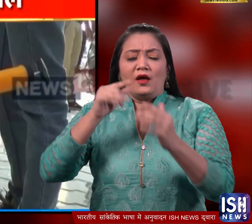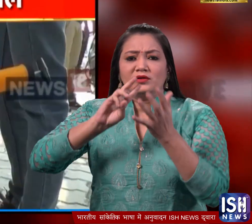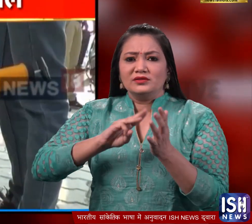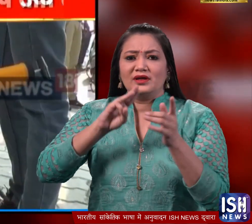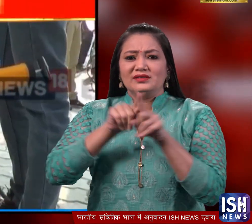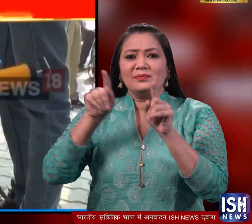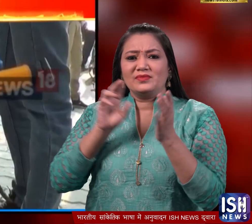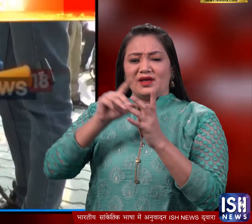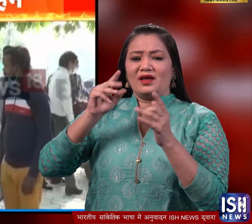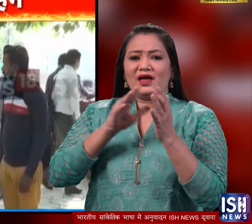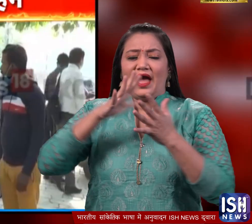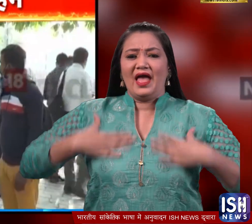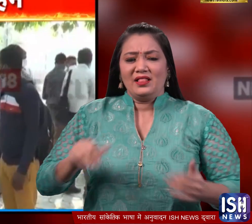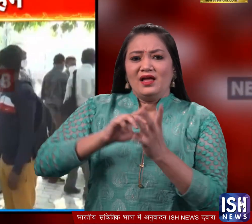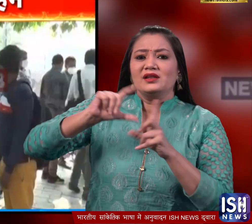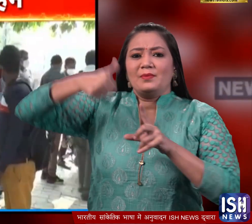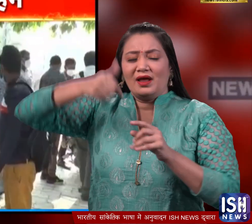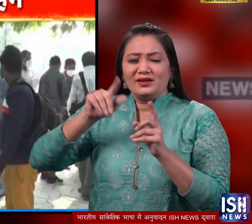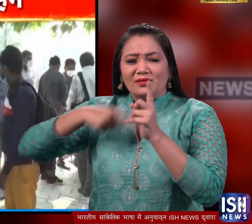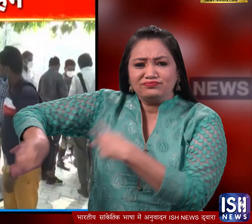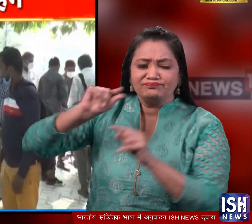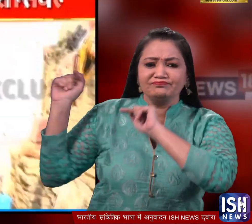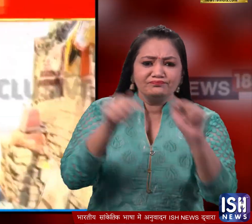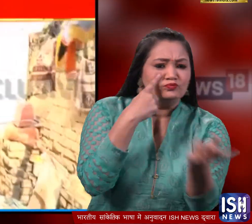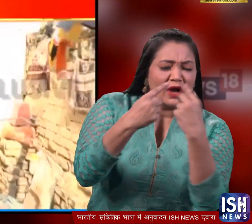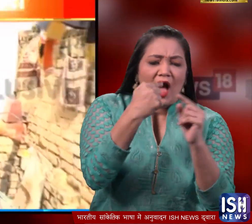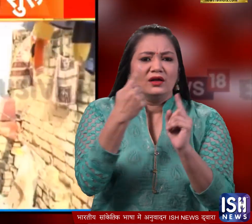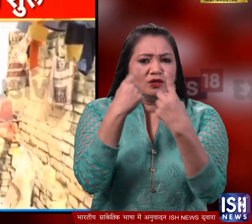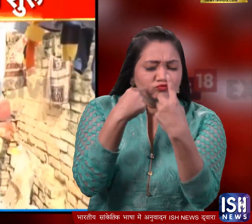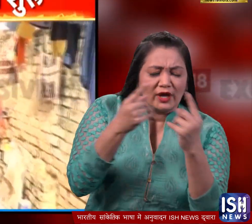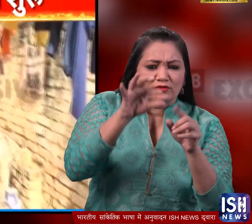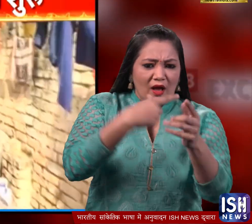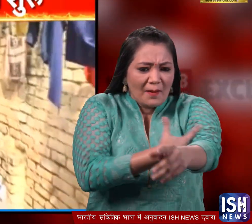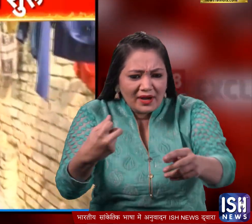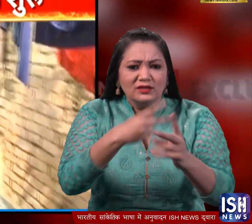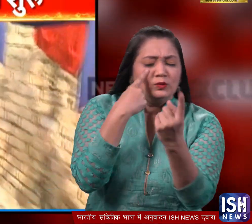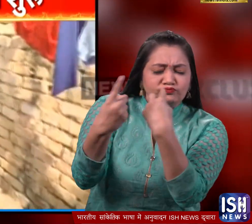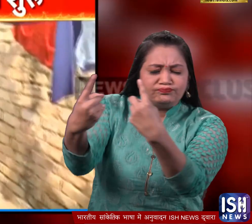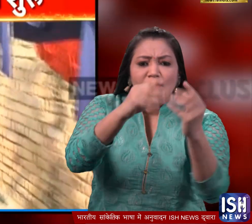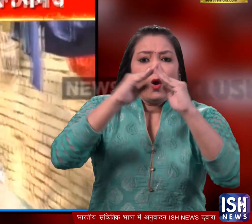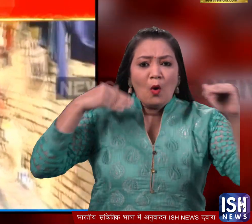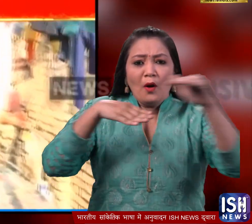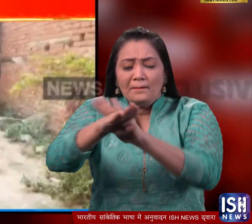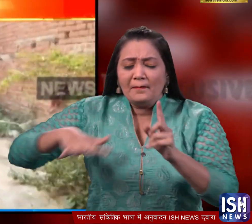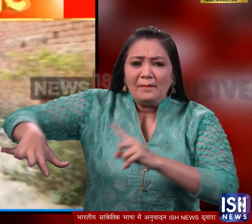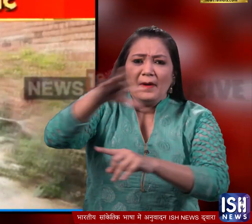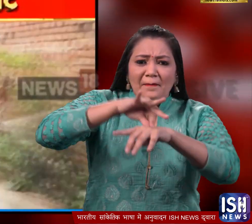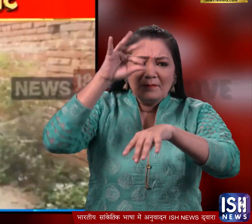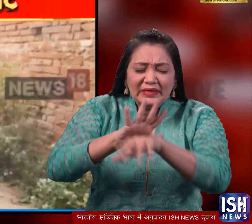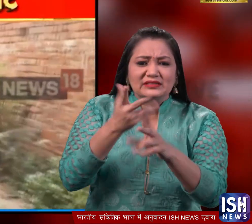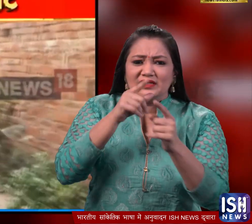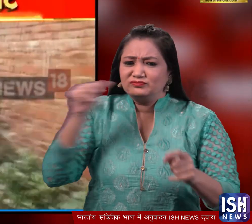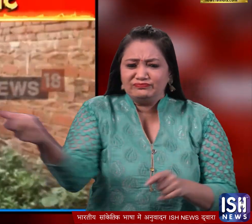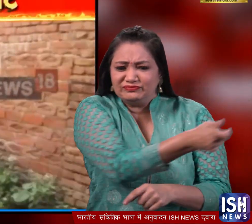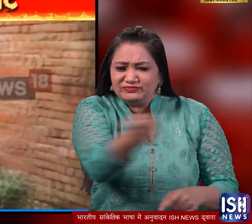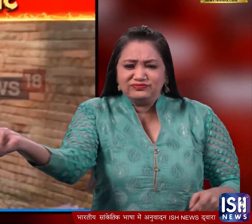अमला दल बल के साथ पहुंच गया। फटाफट लोगों के सैंपल लिए जाने लगे और प्रभावित इलाकों में सड़कों से लेकर घरों के अंदर तक मच्छर मारने